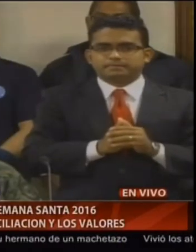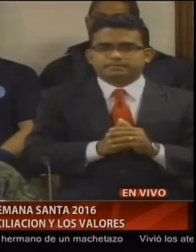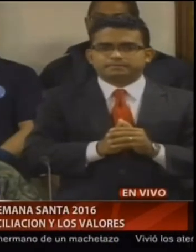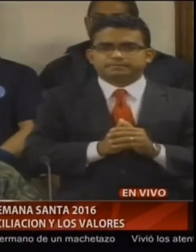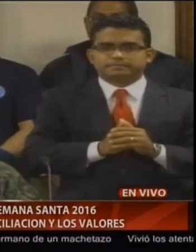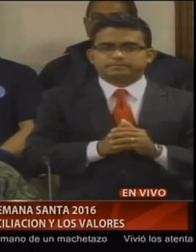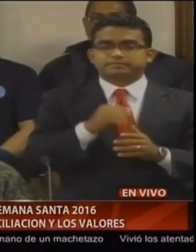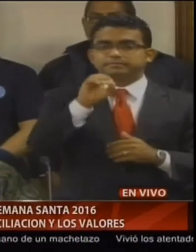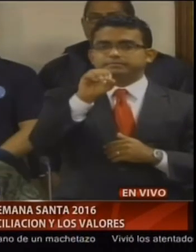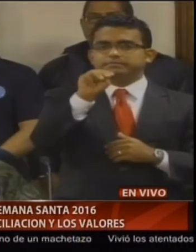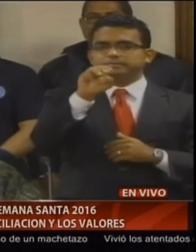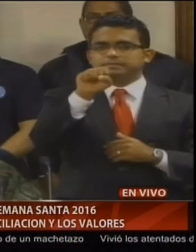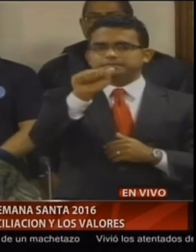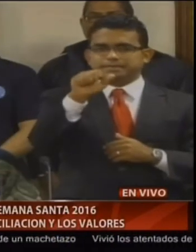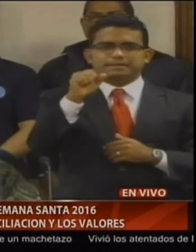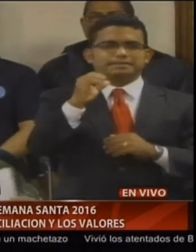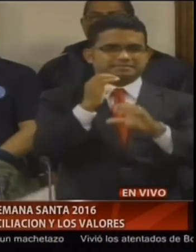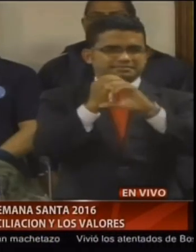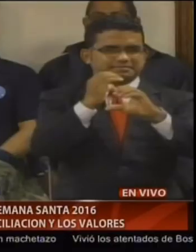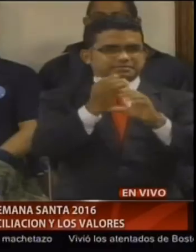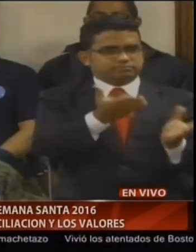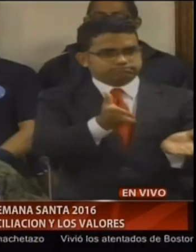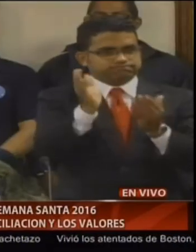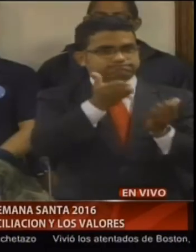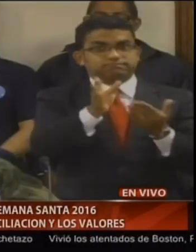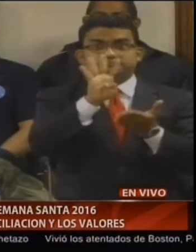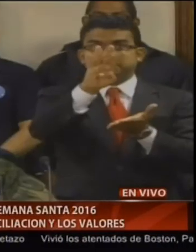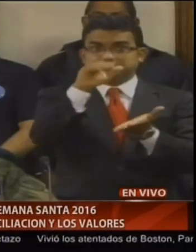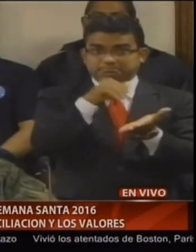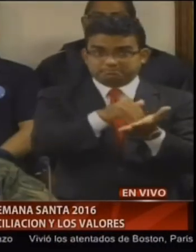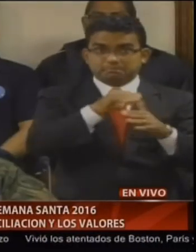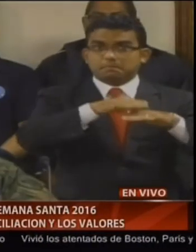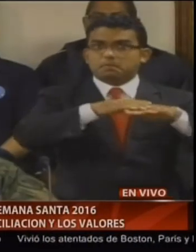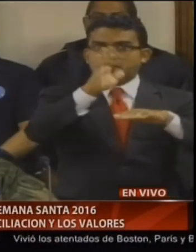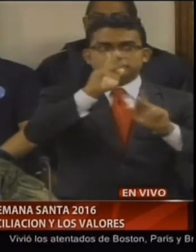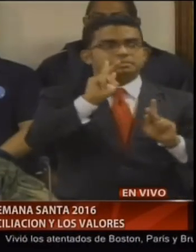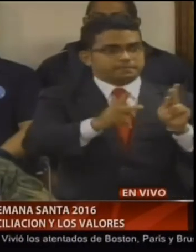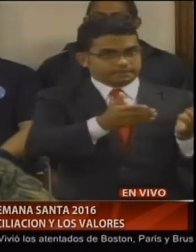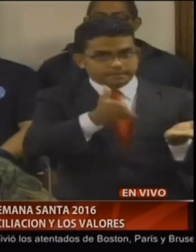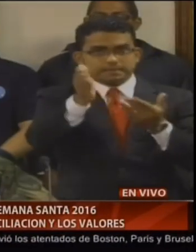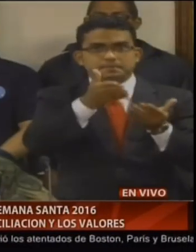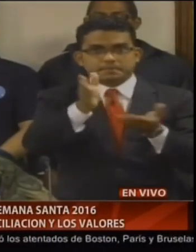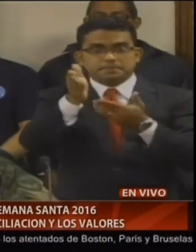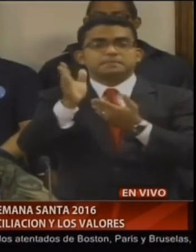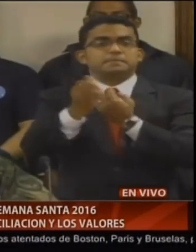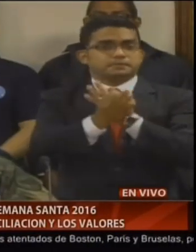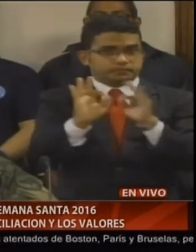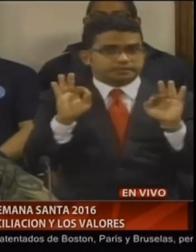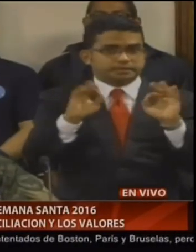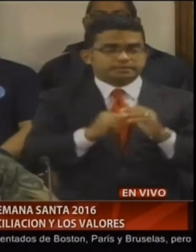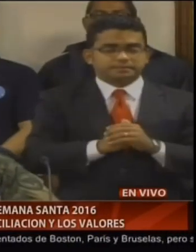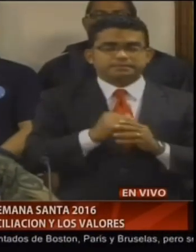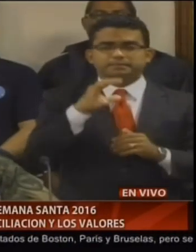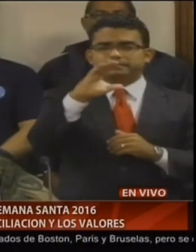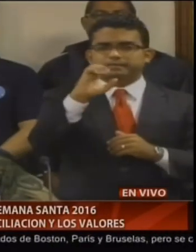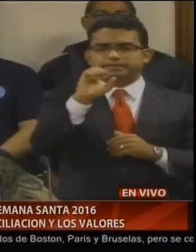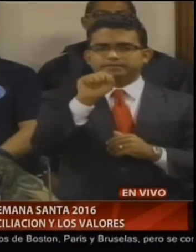Autobuses transportó 4.950 pasajeros. El Cuerpo Especializado de Seguridad Turística,